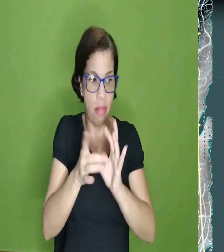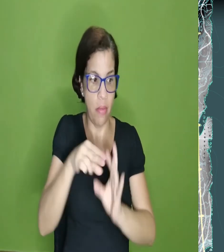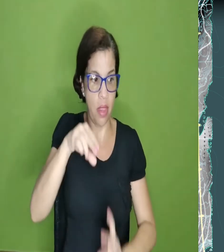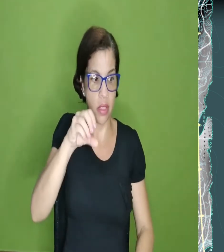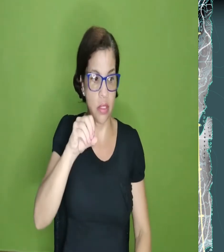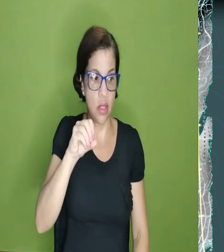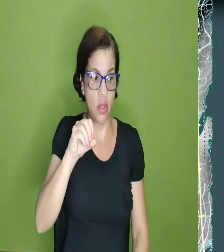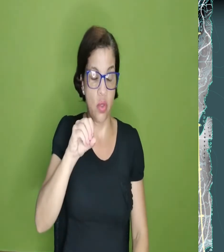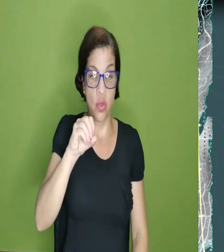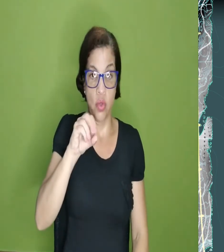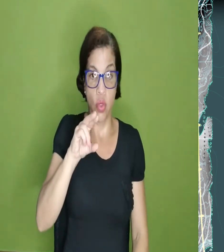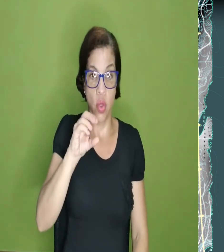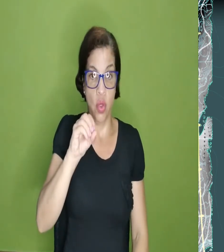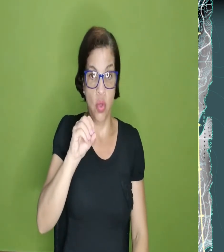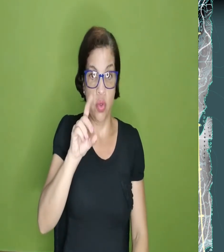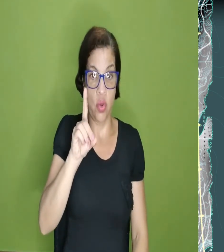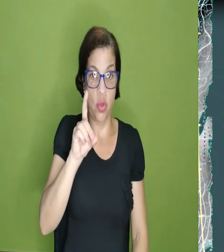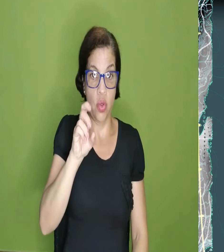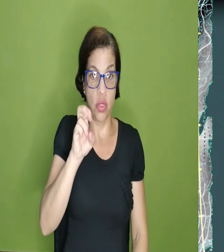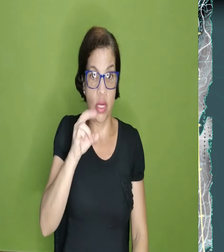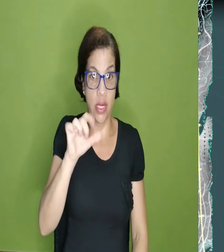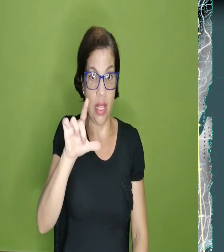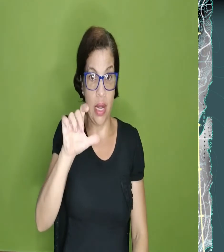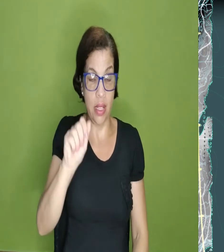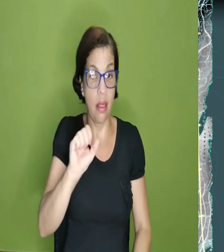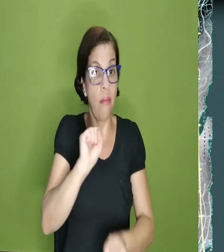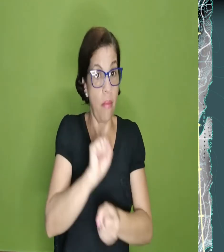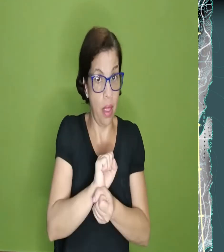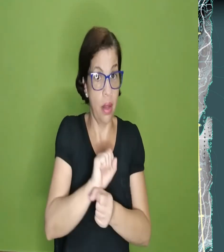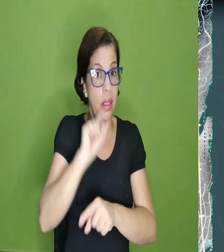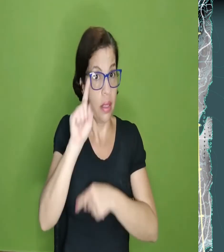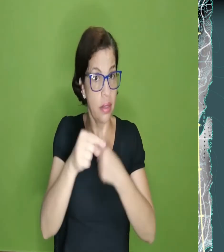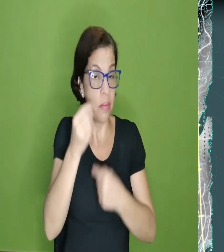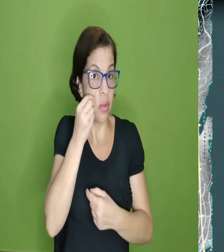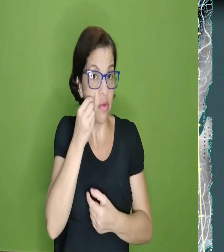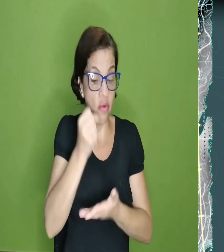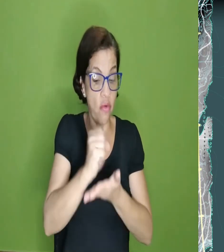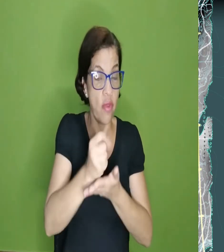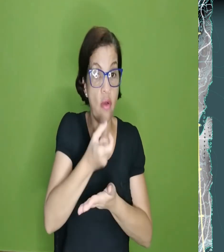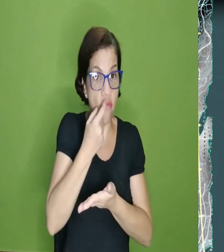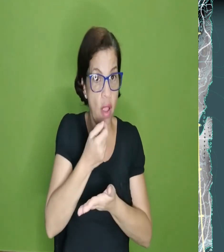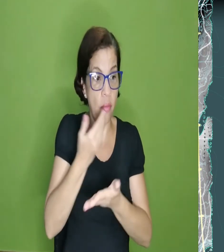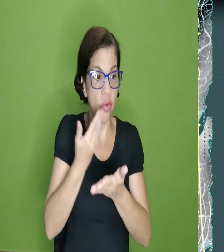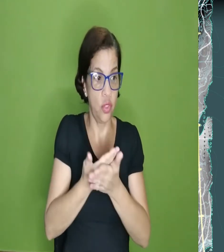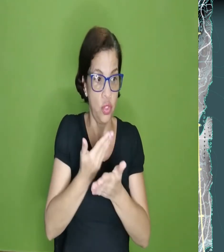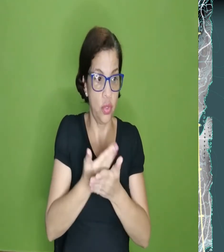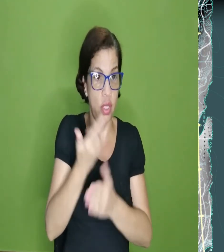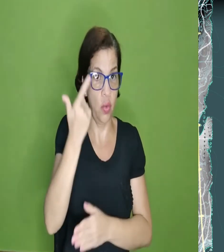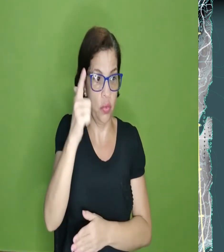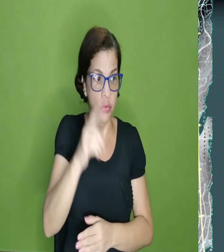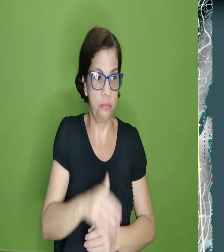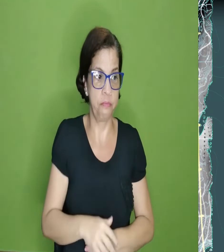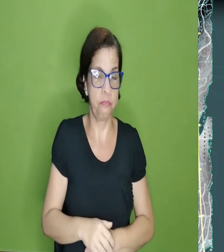da noradrenalina. Esse é um importante mecanismo de um fármaco que nós vamos estudar mais tarde um pouco, a